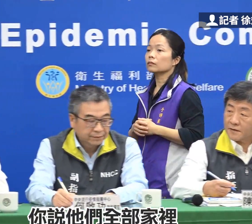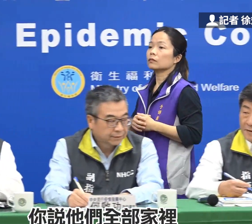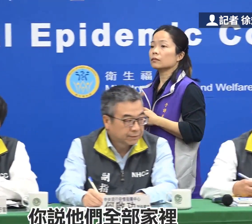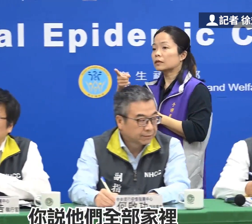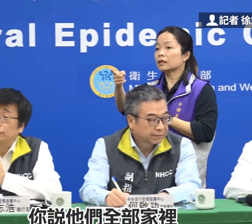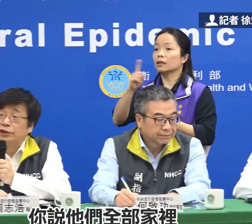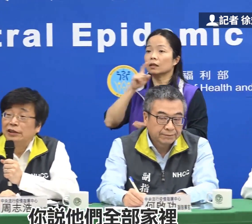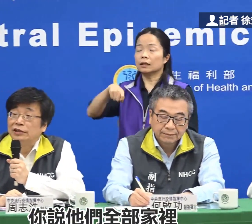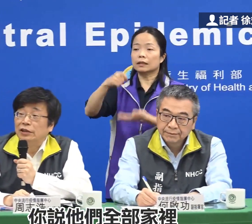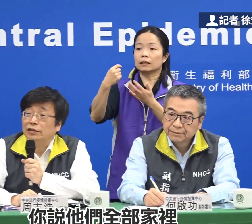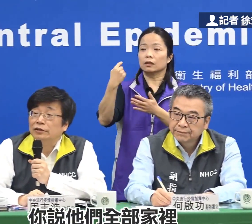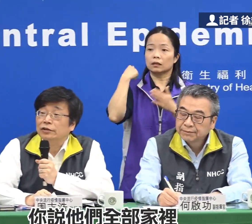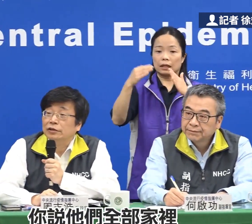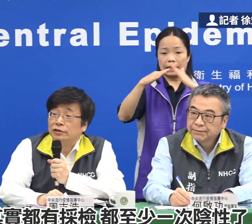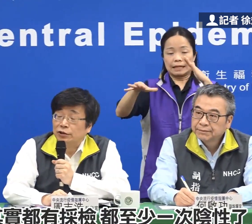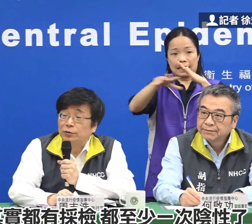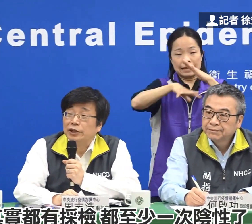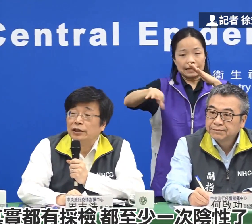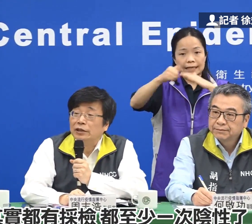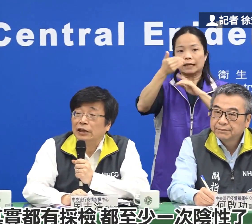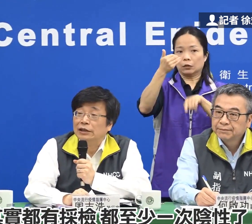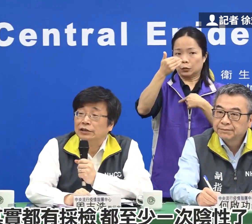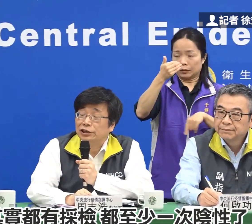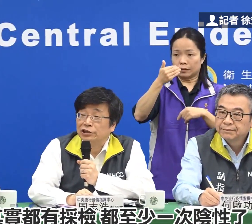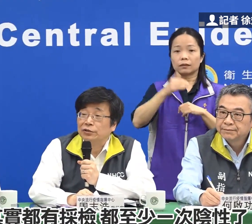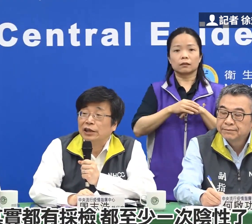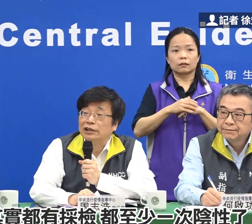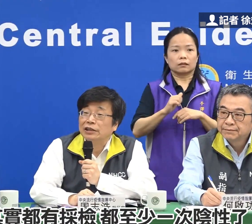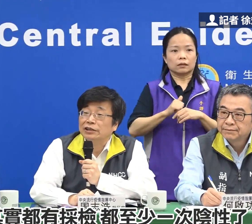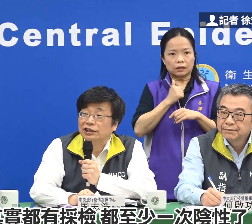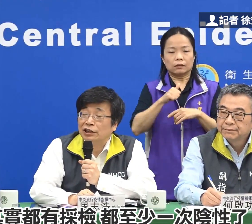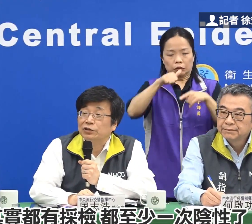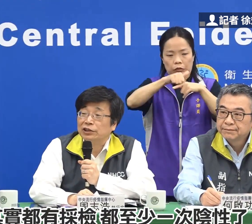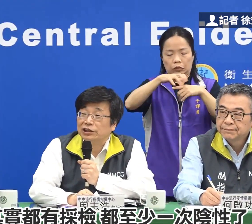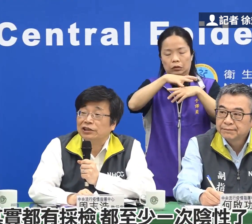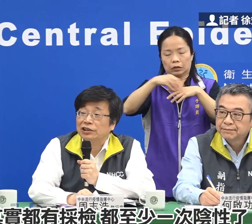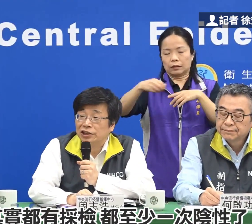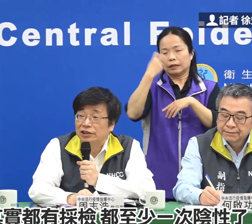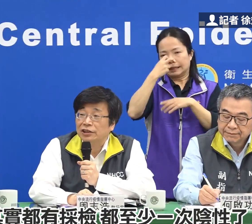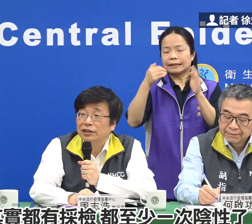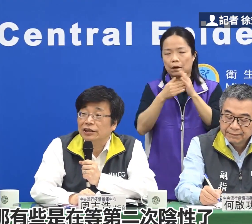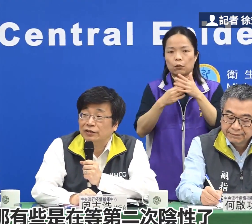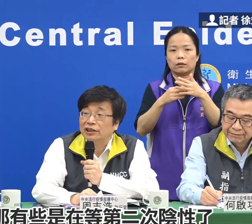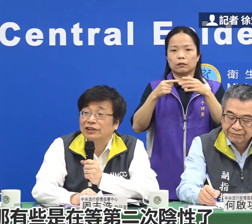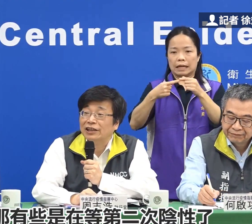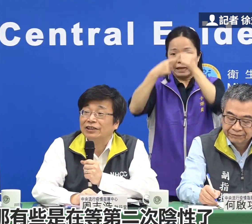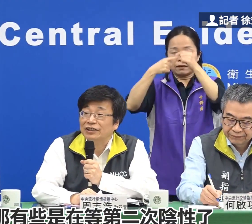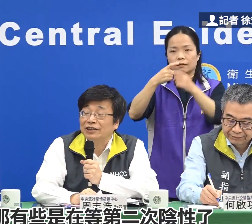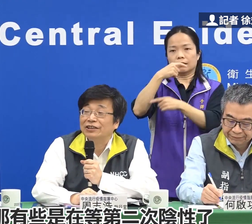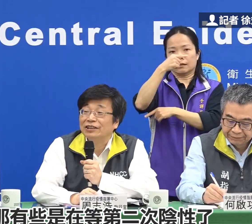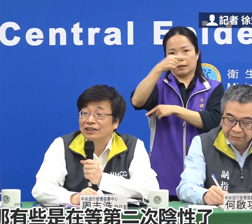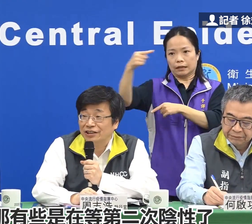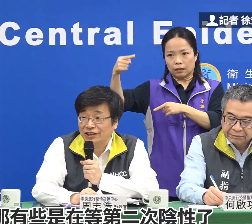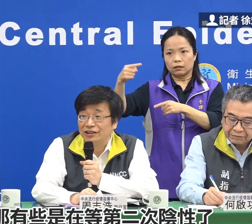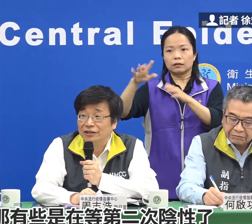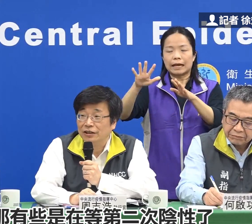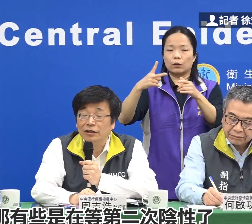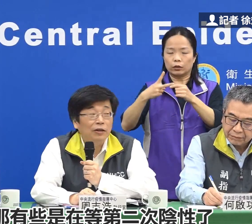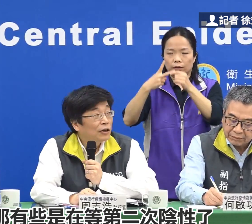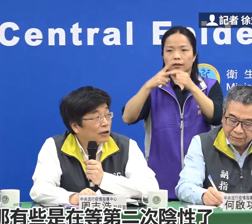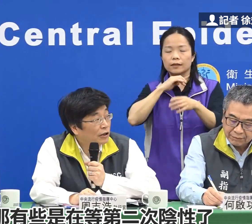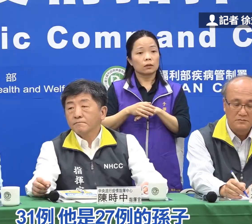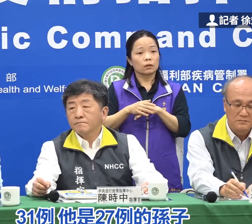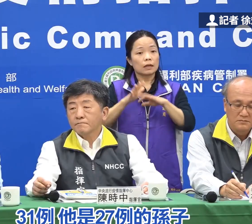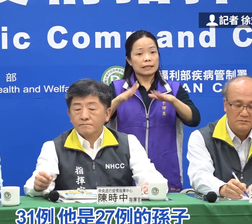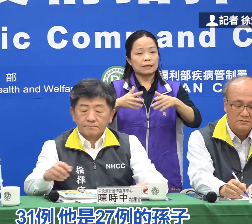们全部家里哈9位，那其实都有采检，至少都一次阴性了，那有些是在等第二次的阴性。